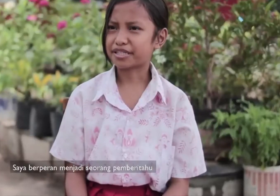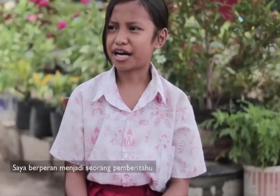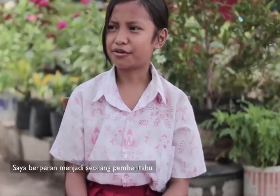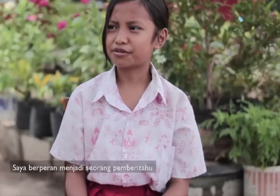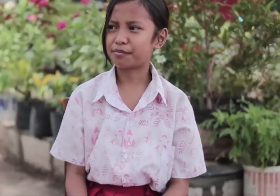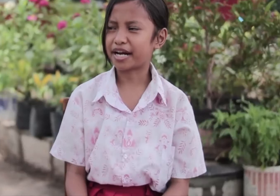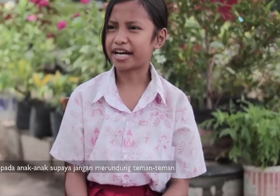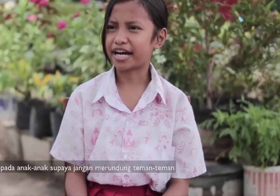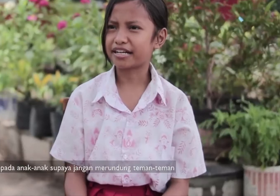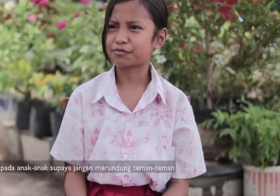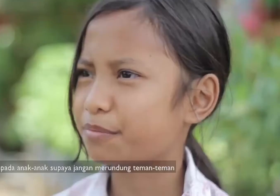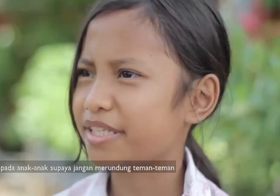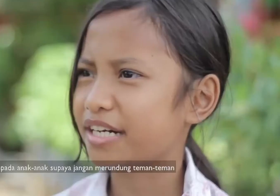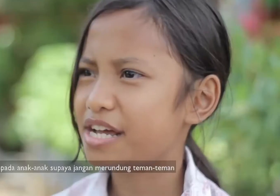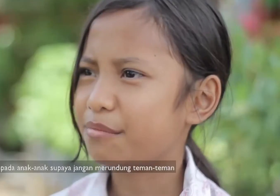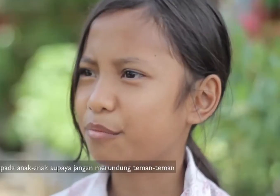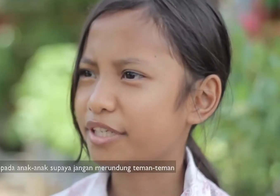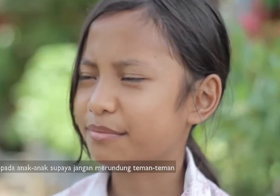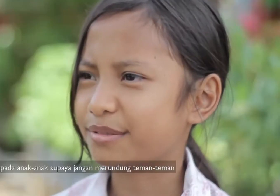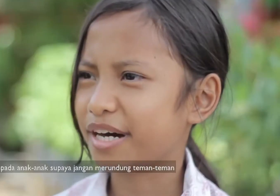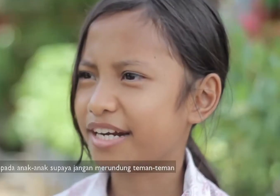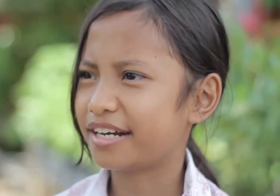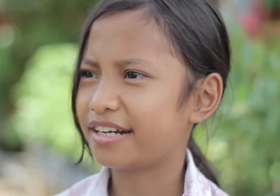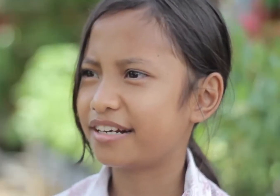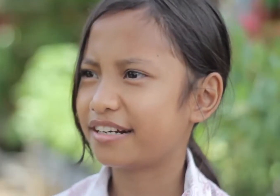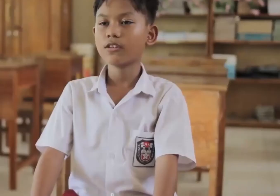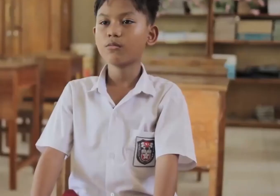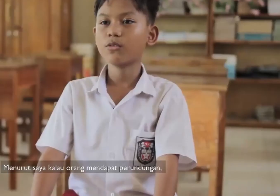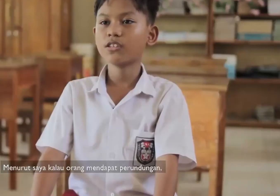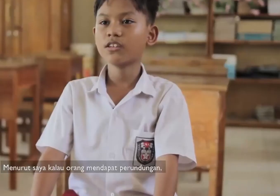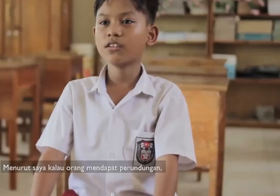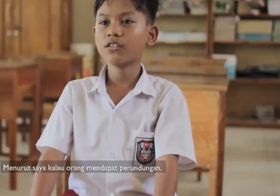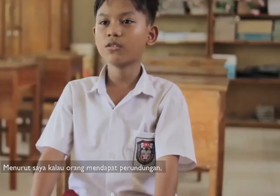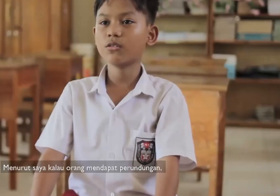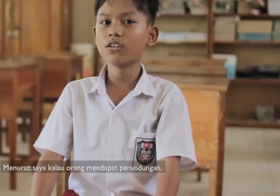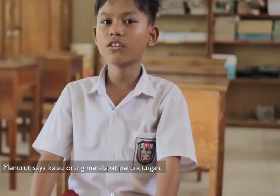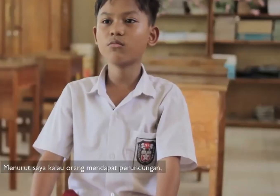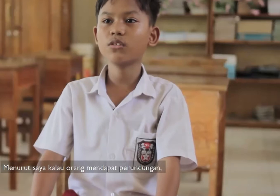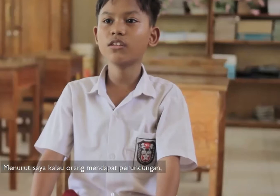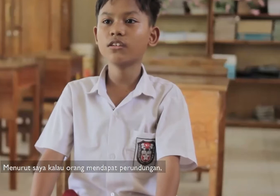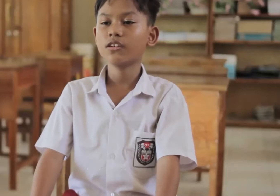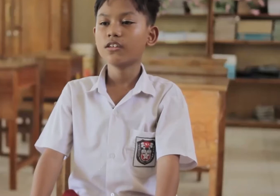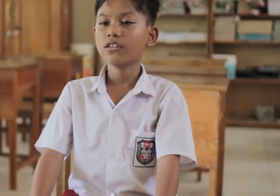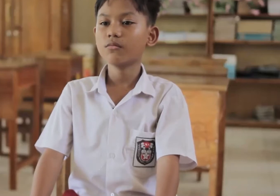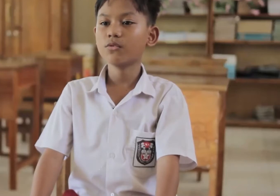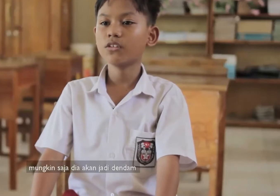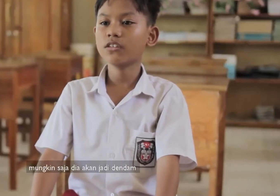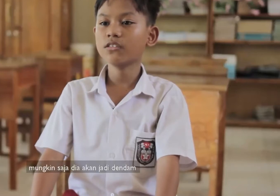seorang pemberitahu kepada anak-anak supaya jangan membuli teman-teman. Menurut saya kalau orang